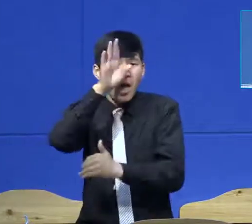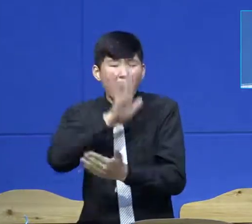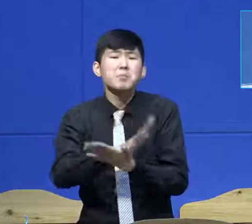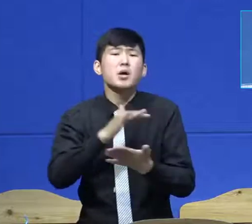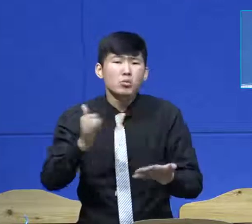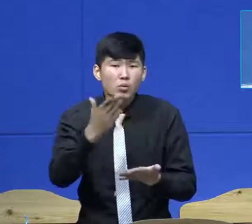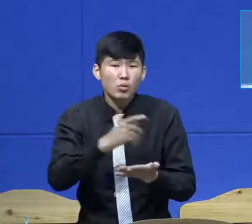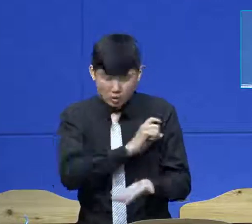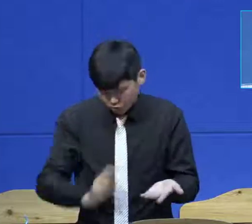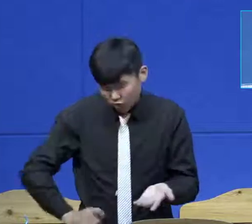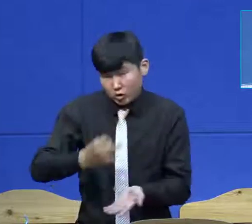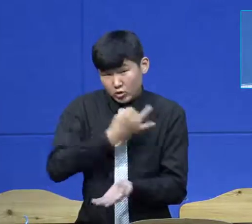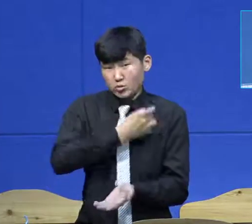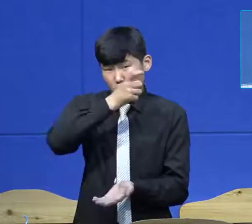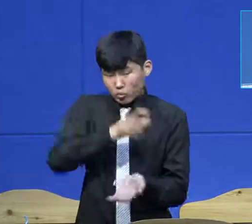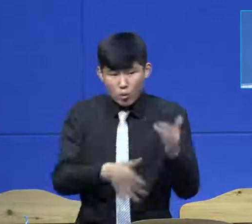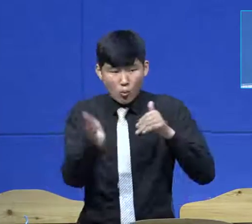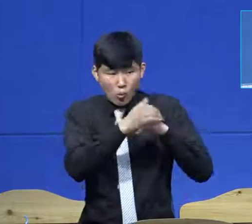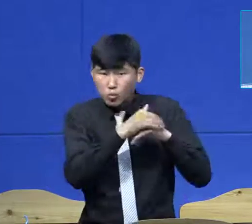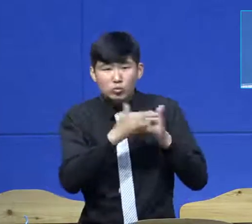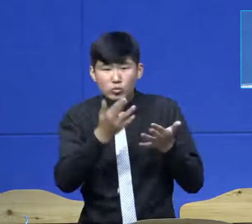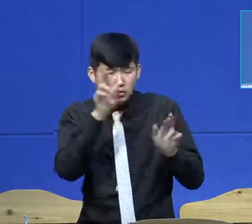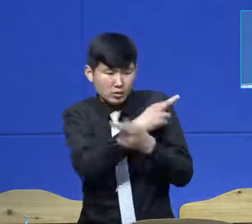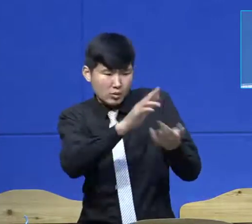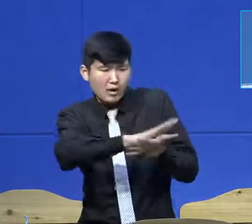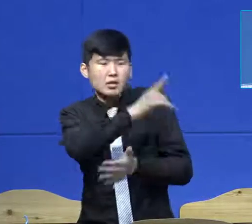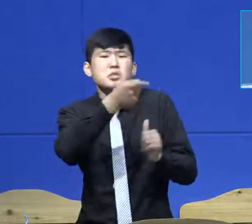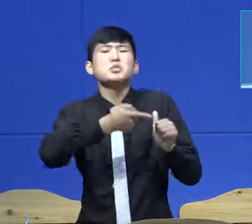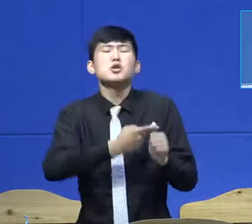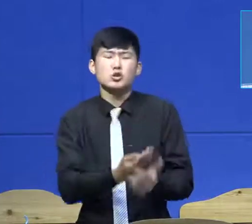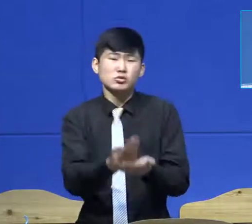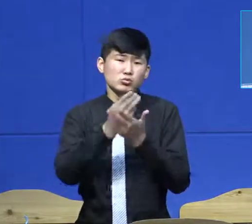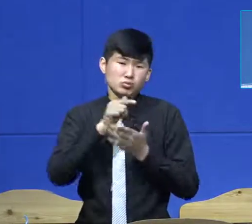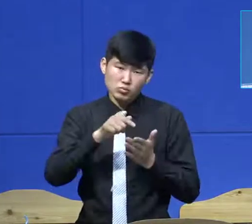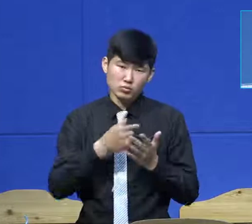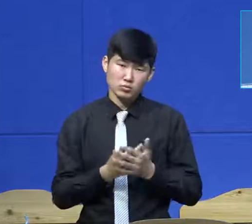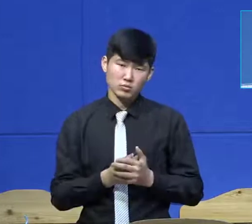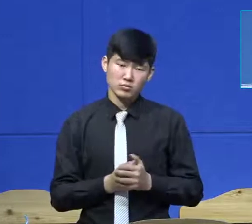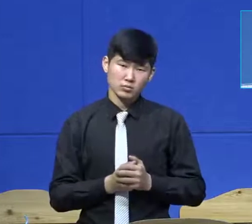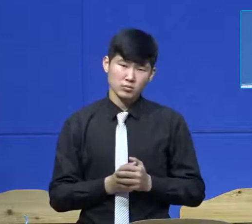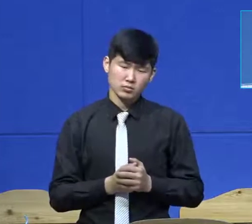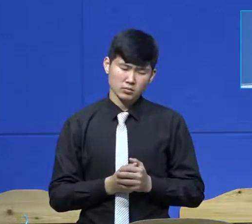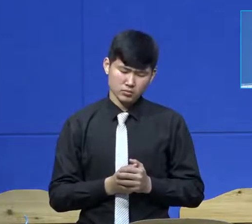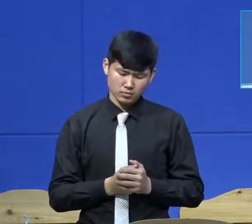уу? Христэд итгэгч хүний үхэл бол үнэндээ яруу алдарт нэр төрийн хэрэг энэ бол.